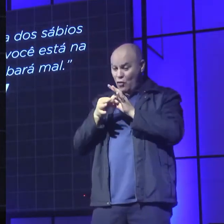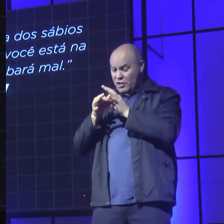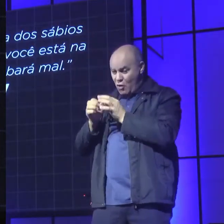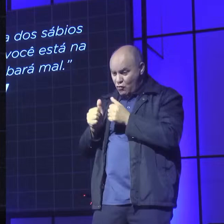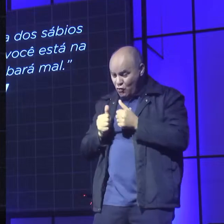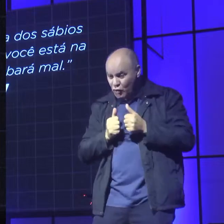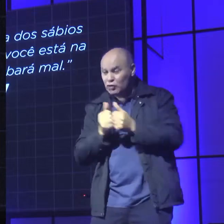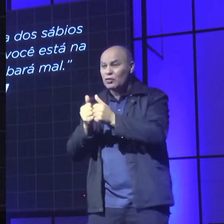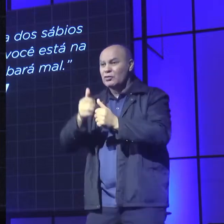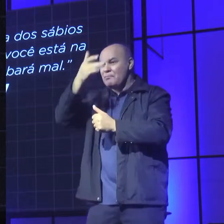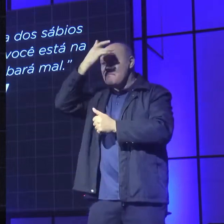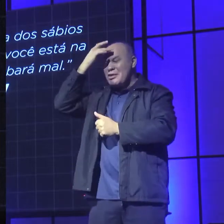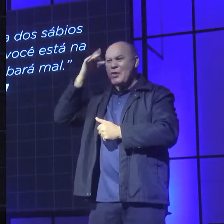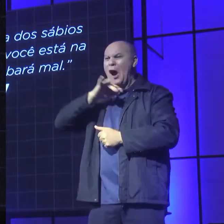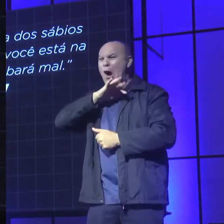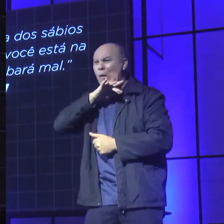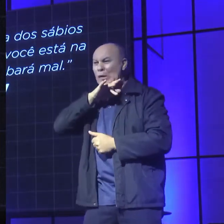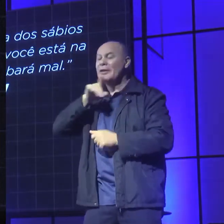Seja honesto.